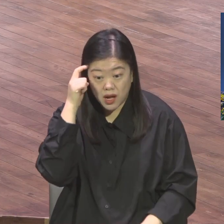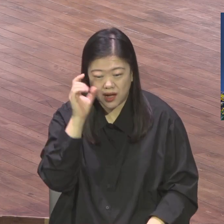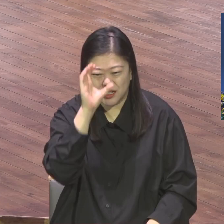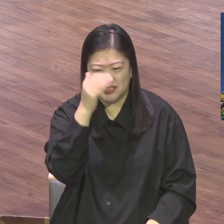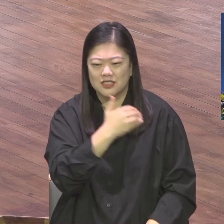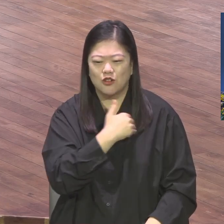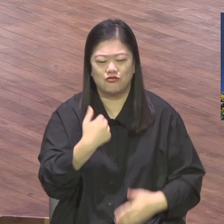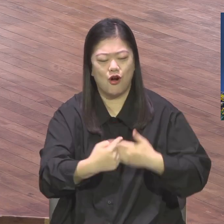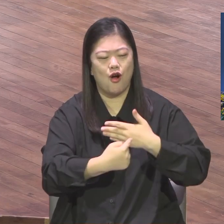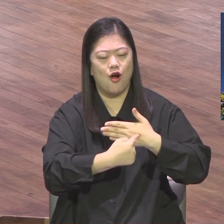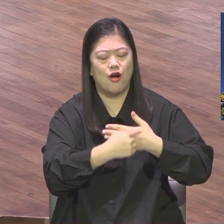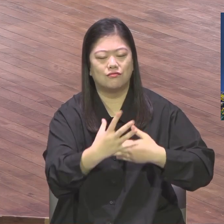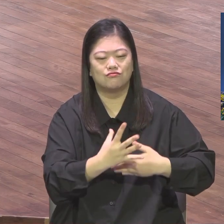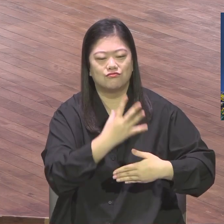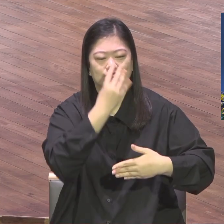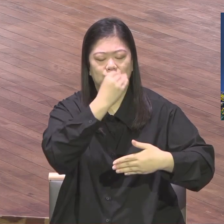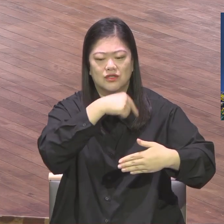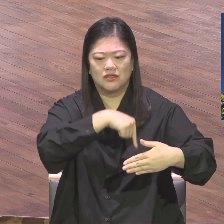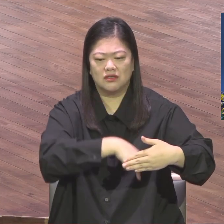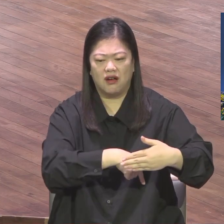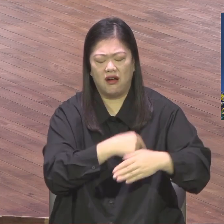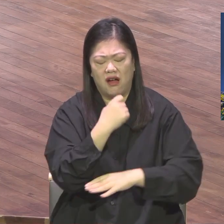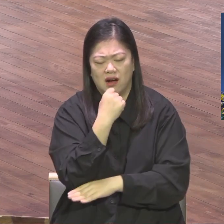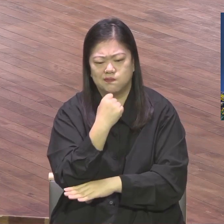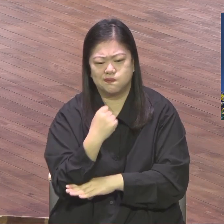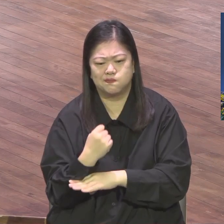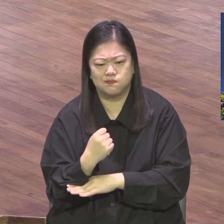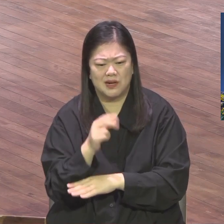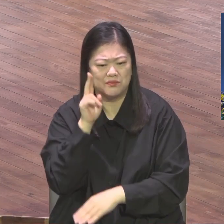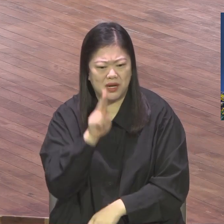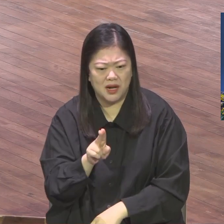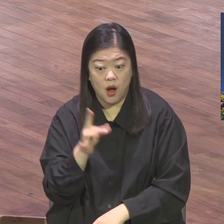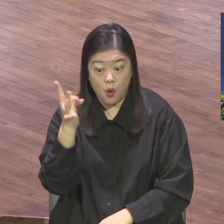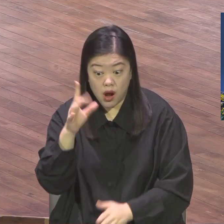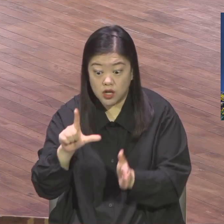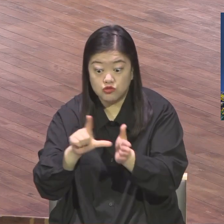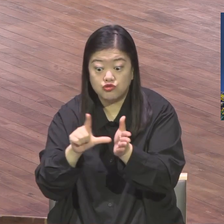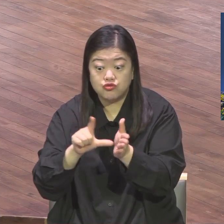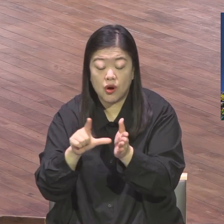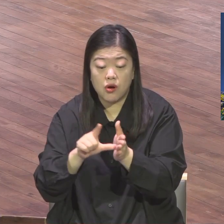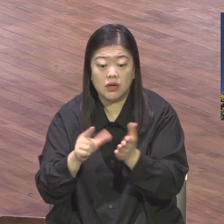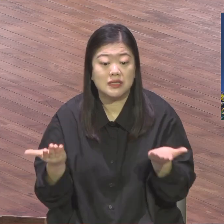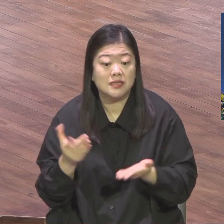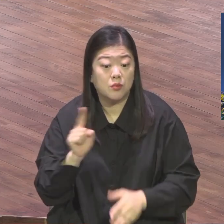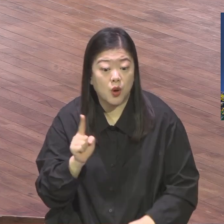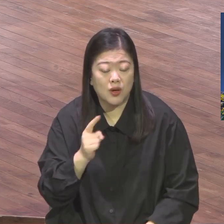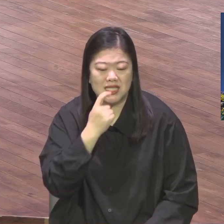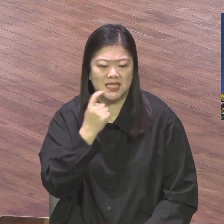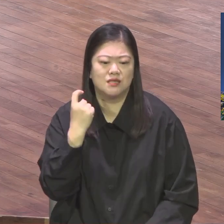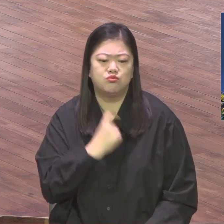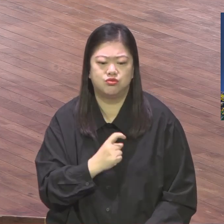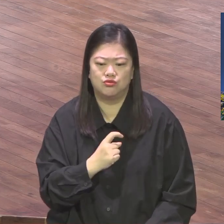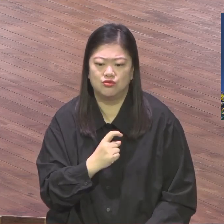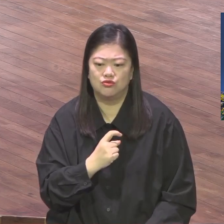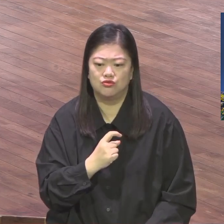천주교, 이 마틴 루스가 신부였습니다. 이